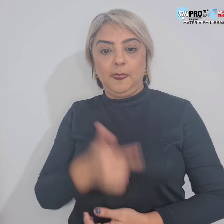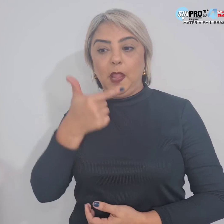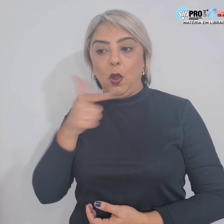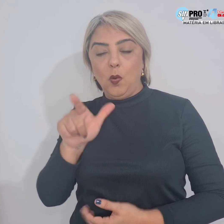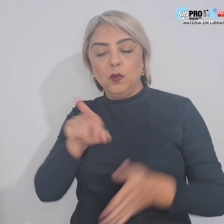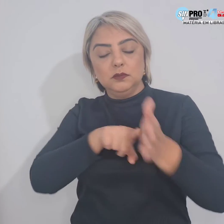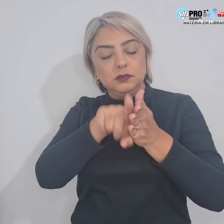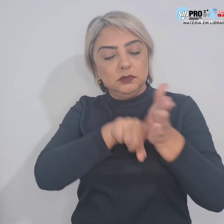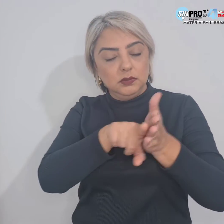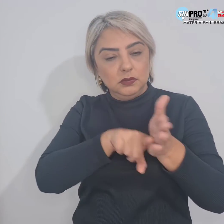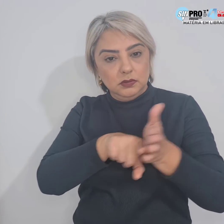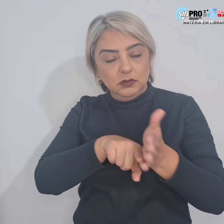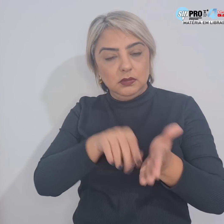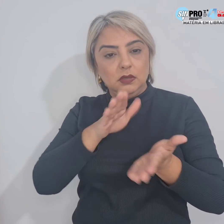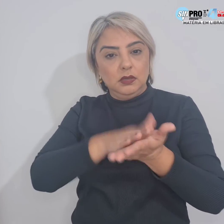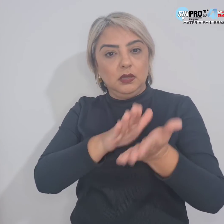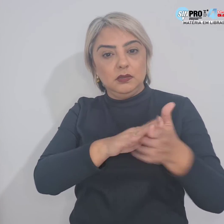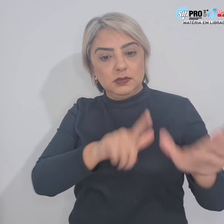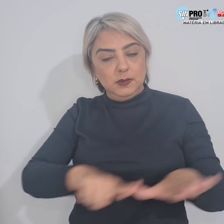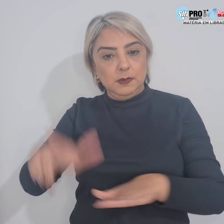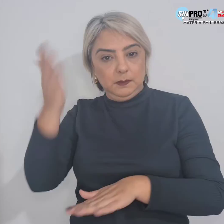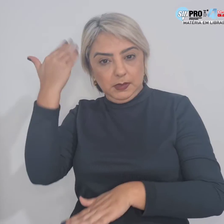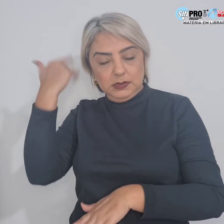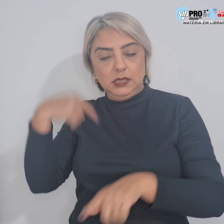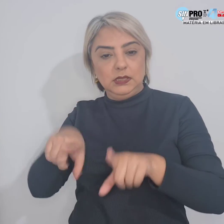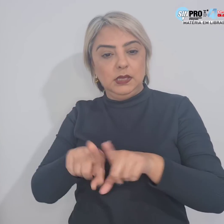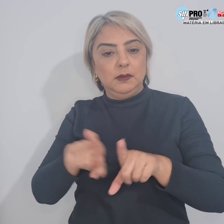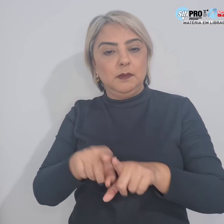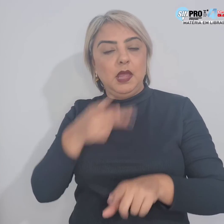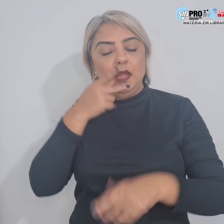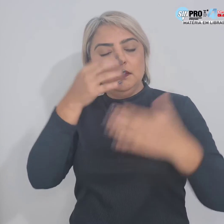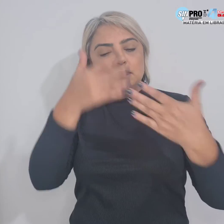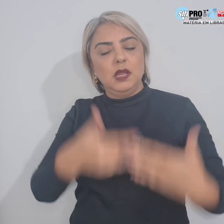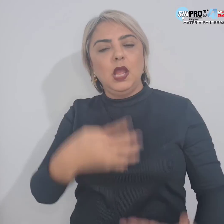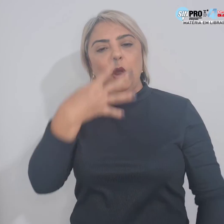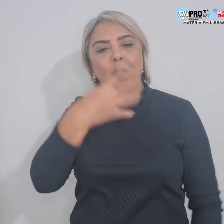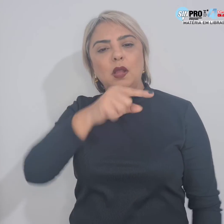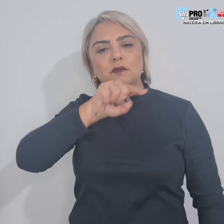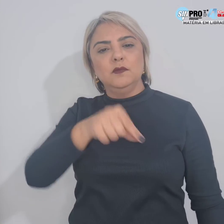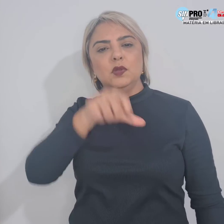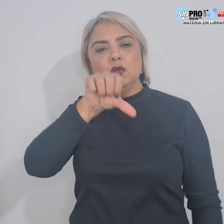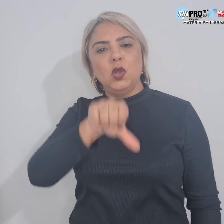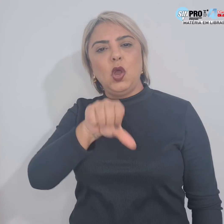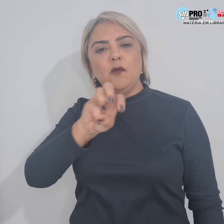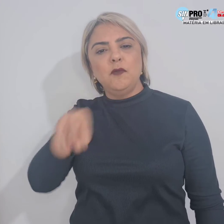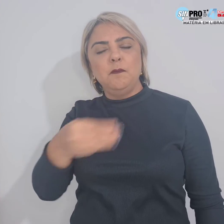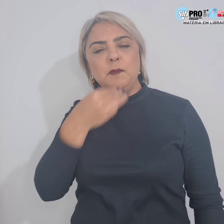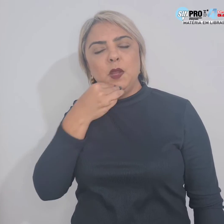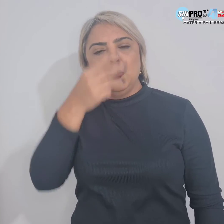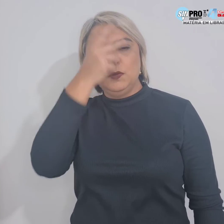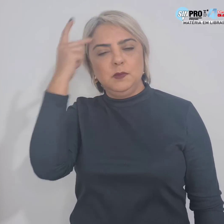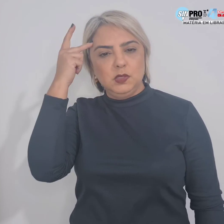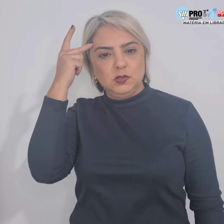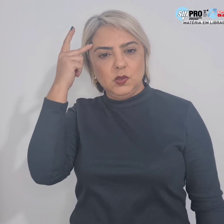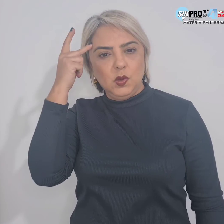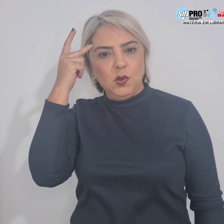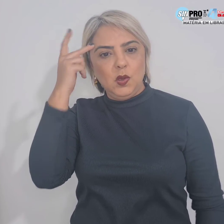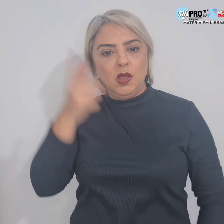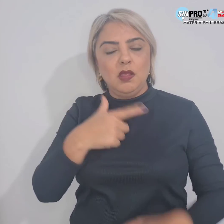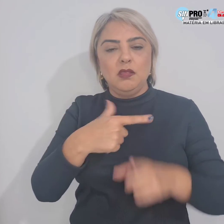Outro estudo também lançado na semana passada dá conta de que 4,9 milhões de brasileiros saíram da